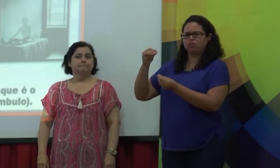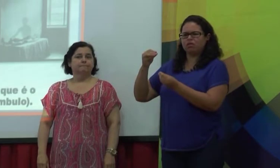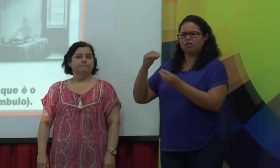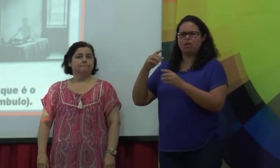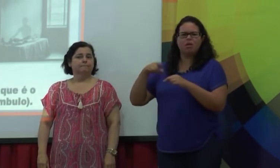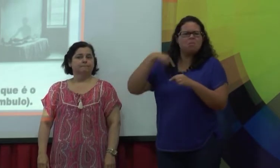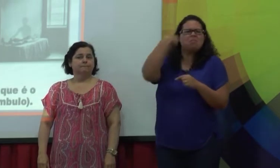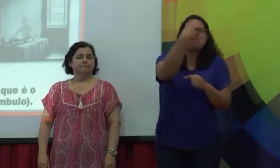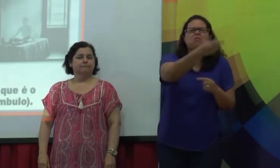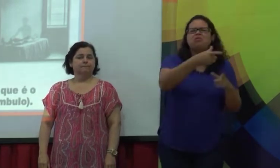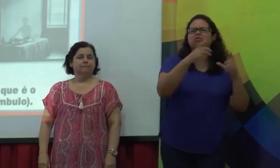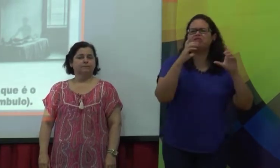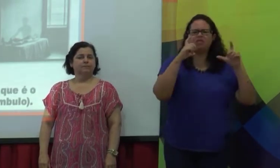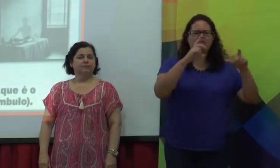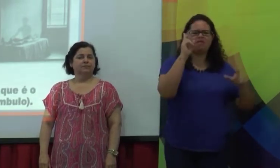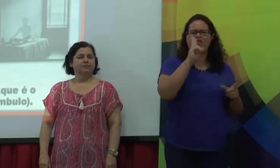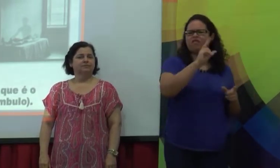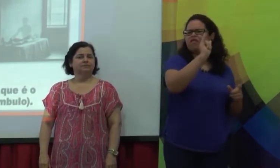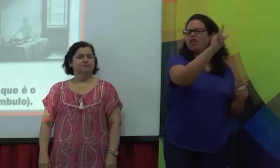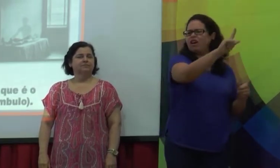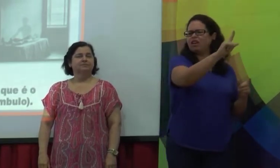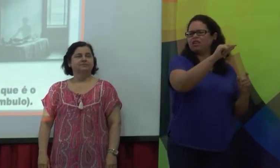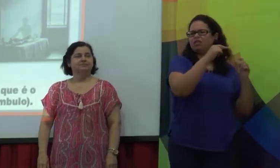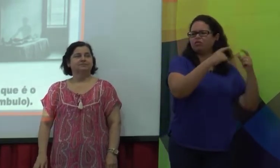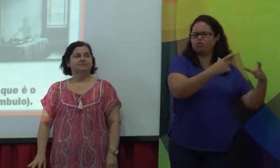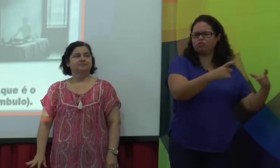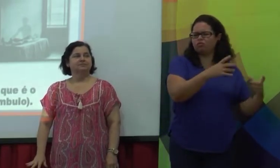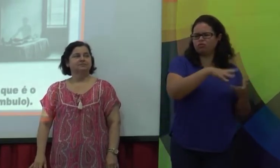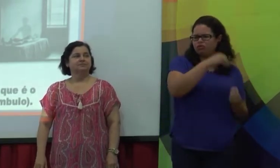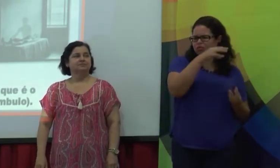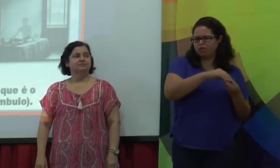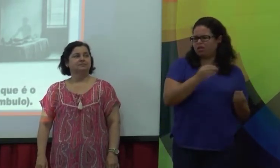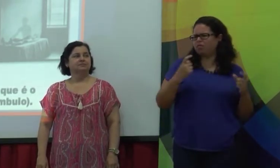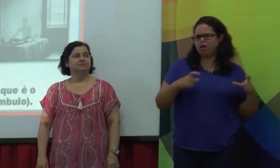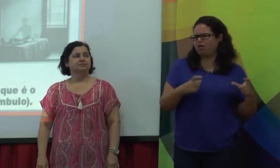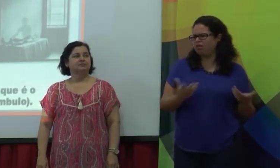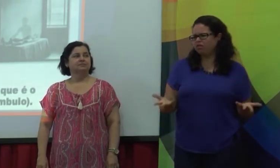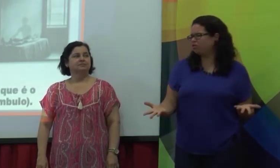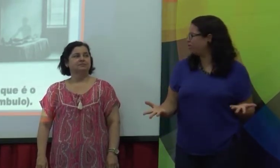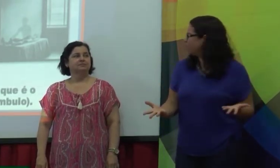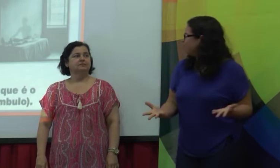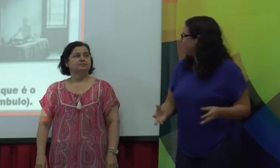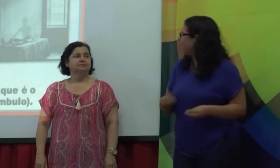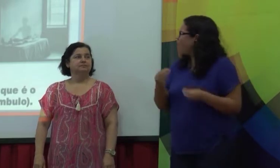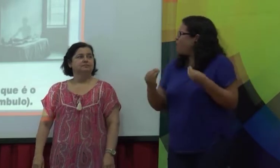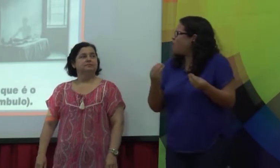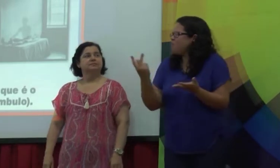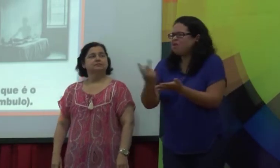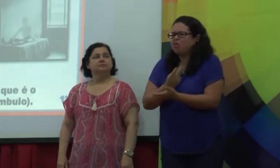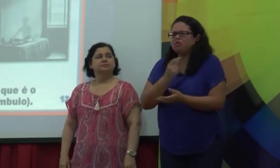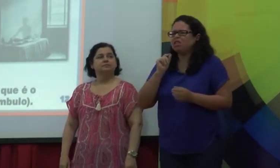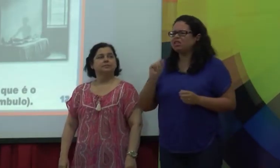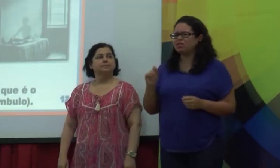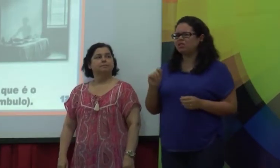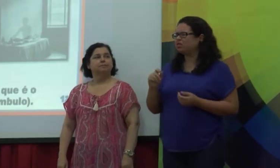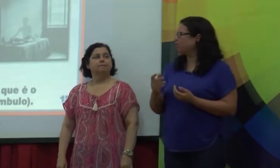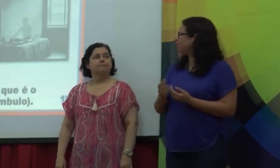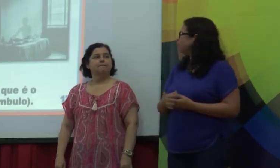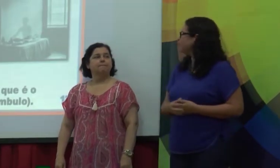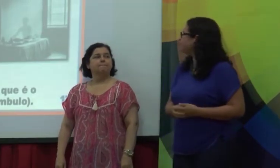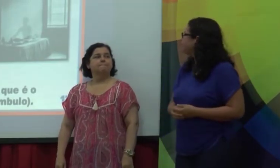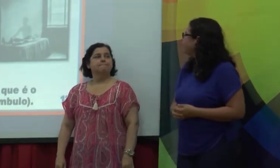Para onde, da onde vem o espírito, para onde vai esse espírito, né? O